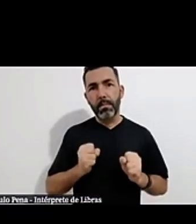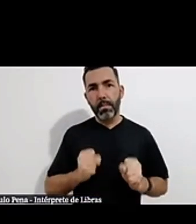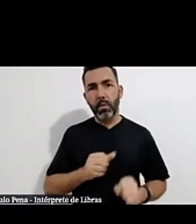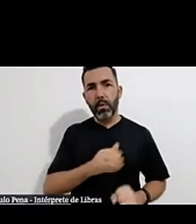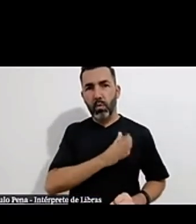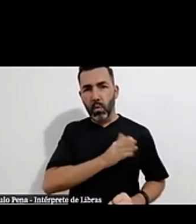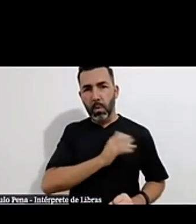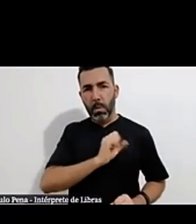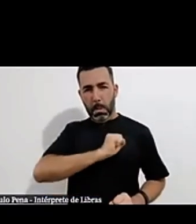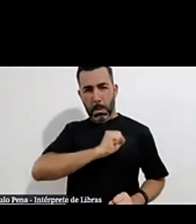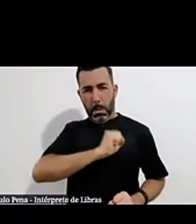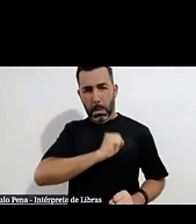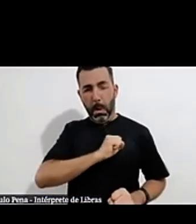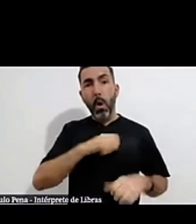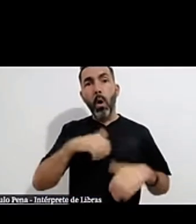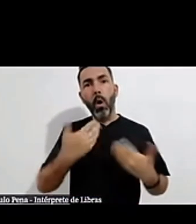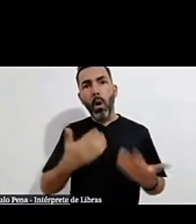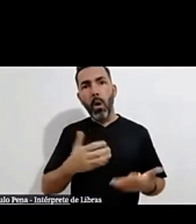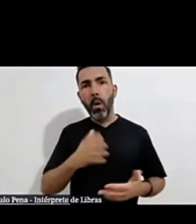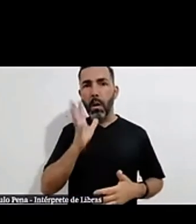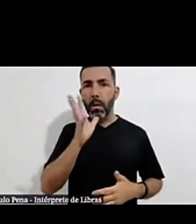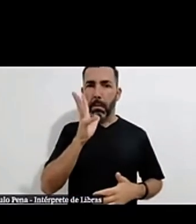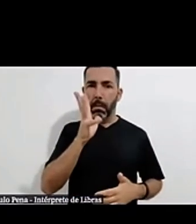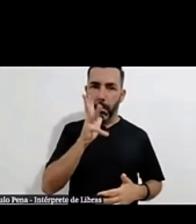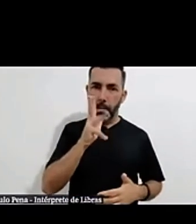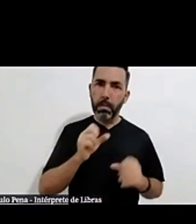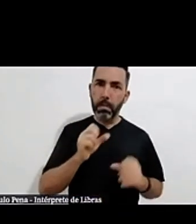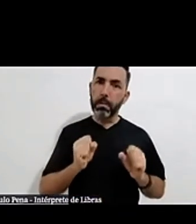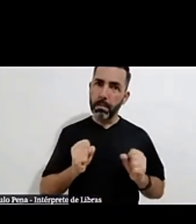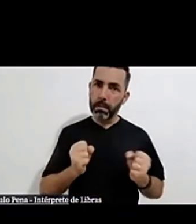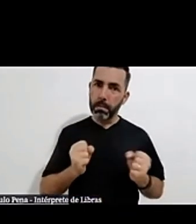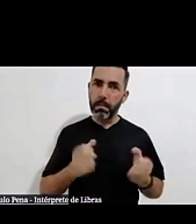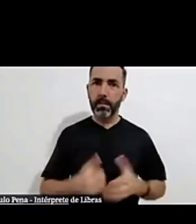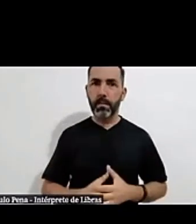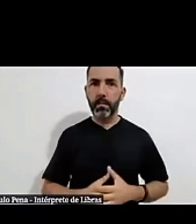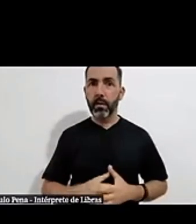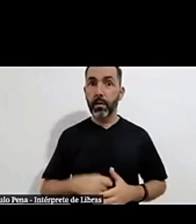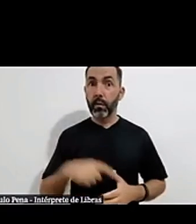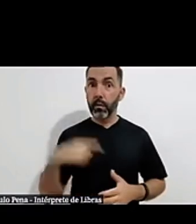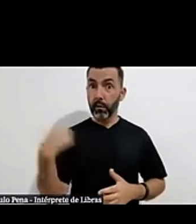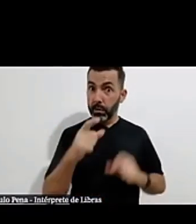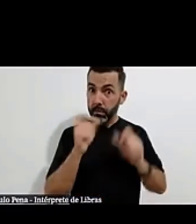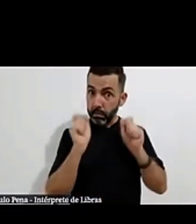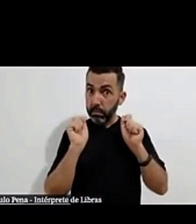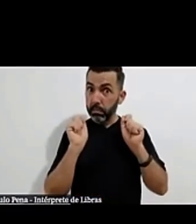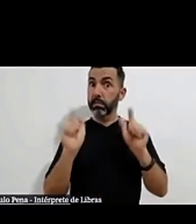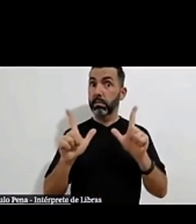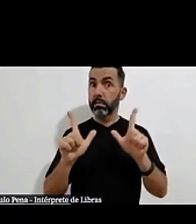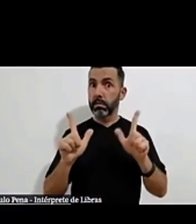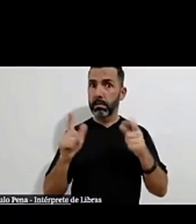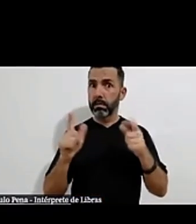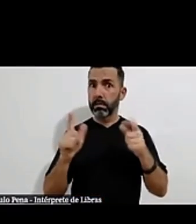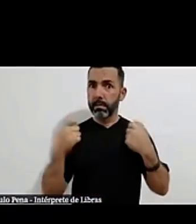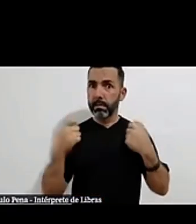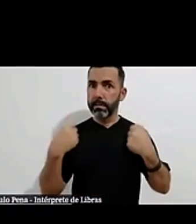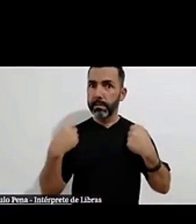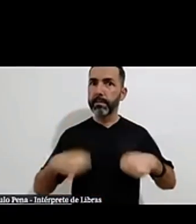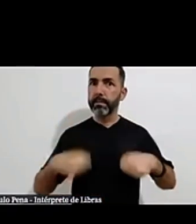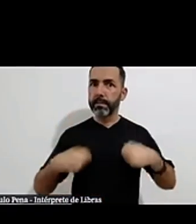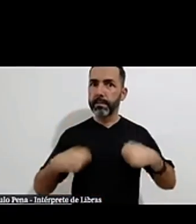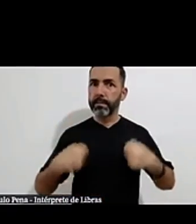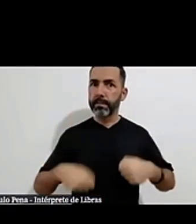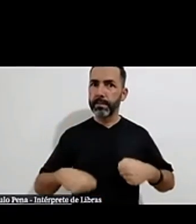pode causar. Então, temos que ficar atentos a todos esses sinais, né, que o